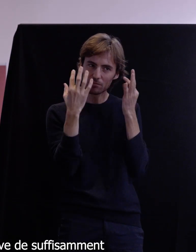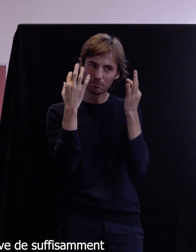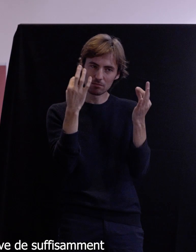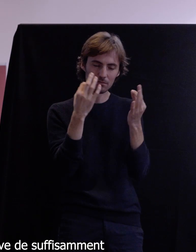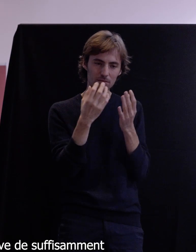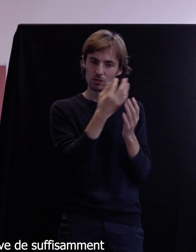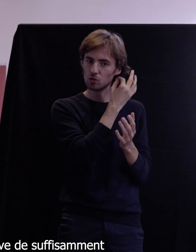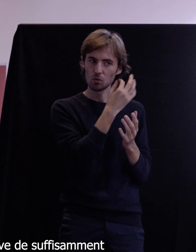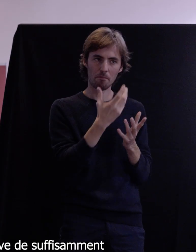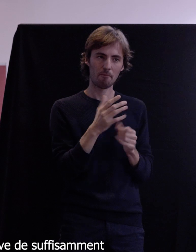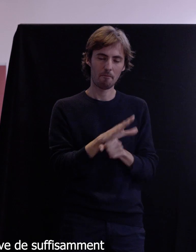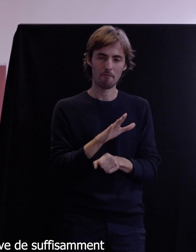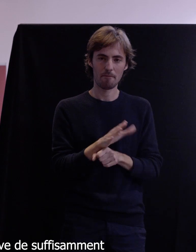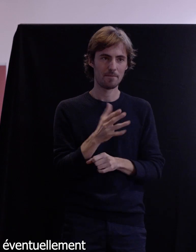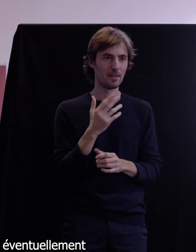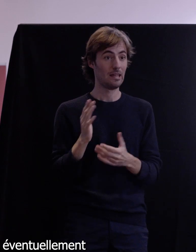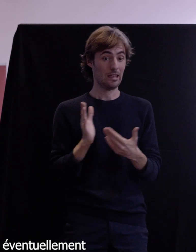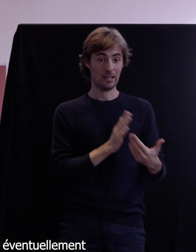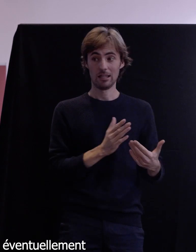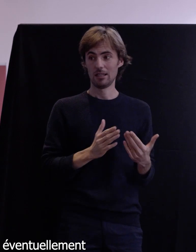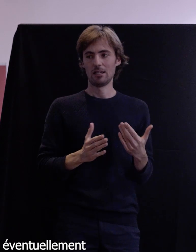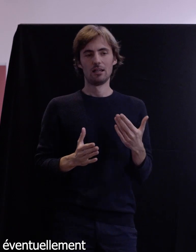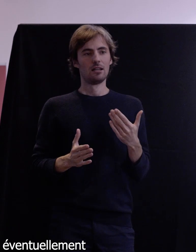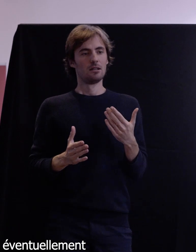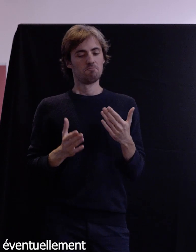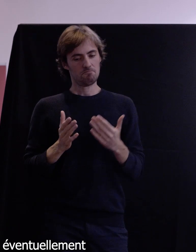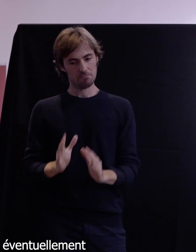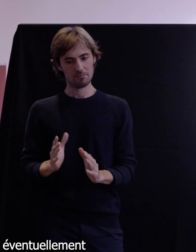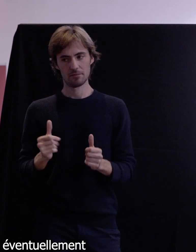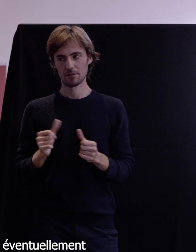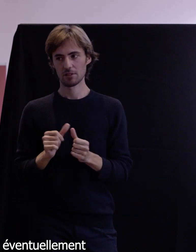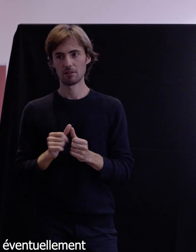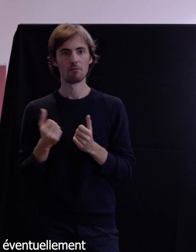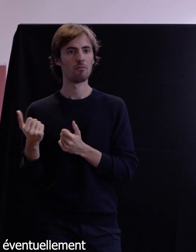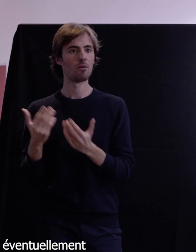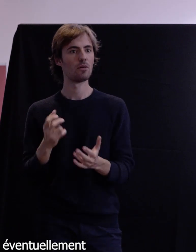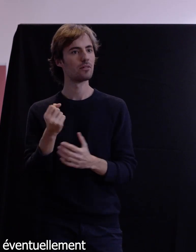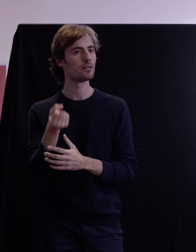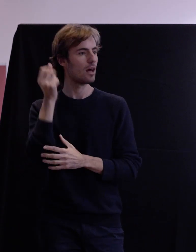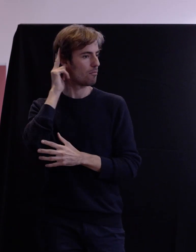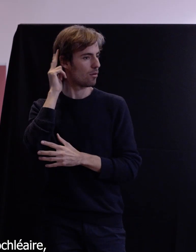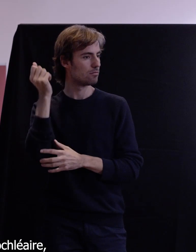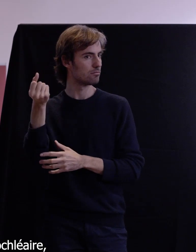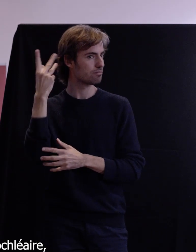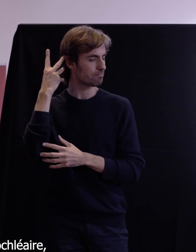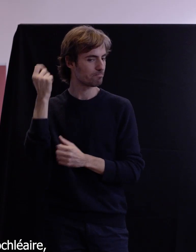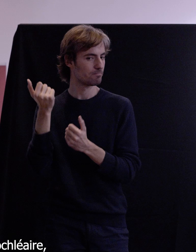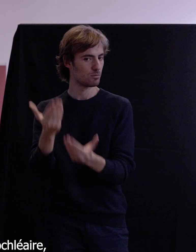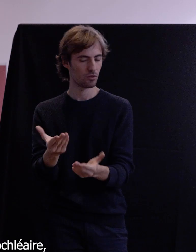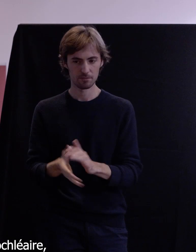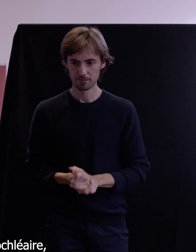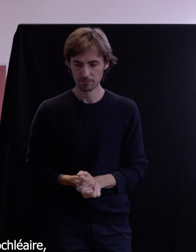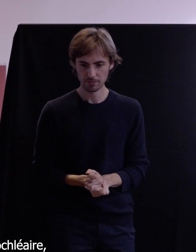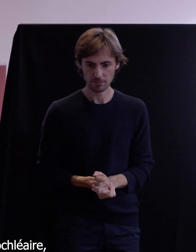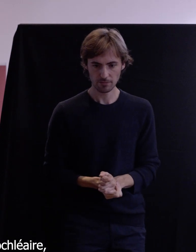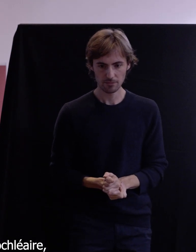de suffisamment bonne qualité. Et dans ce cas-là, se pose la décision éventuellement de proposer un implant cochléaire. L'implant cochléaire,